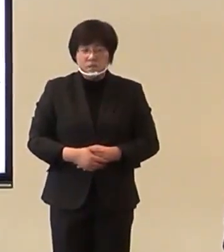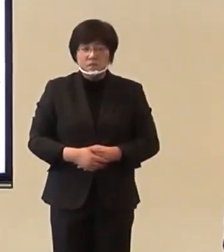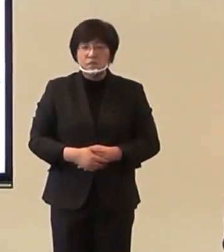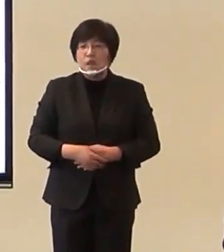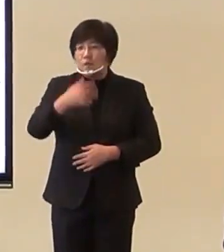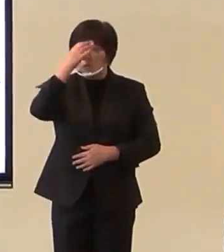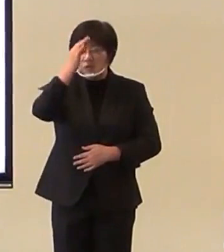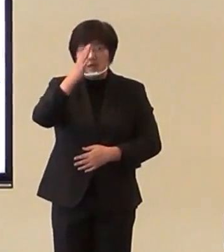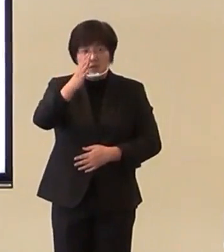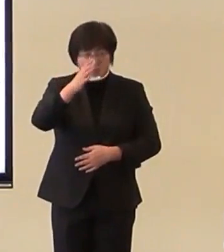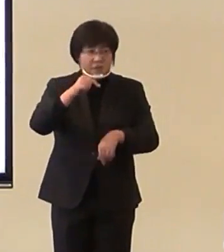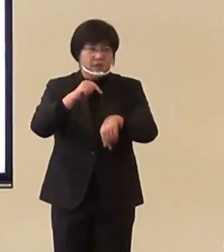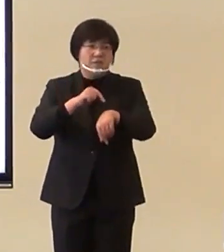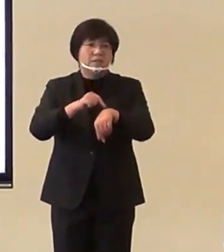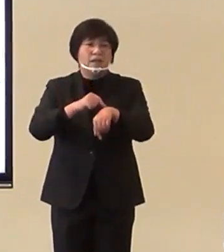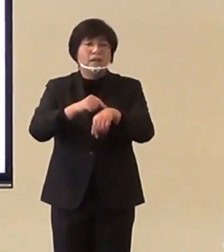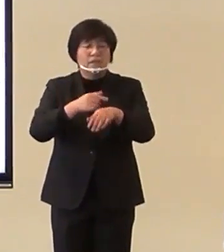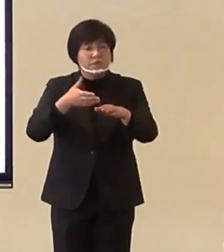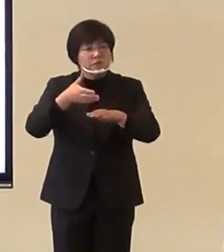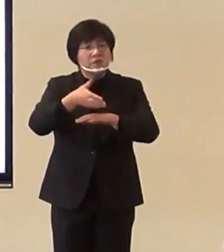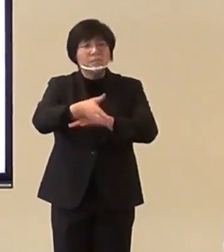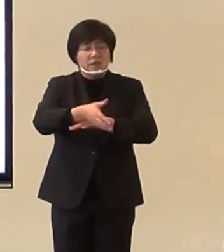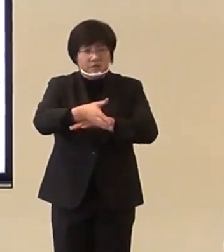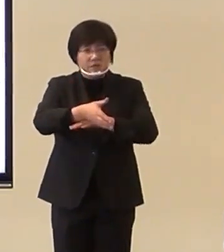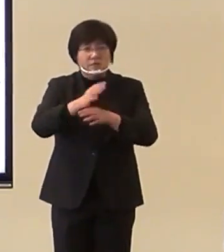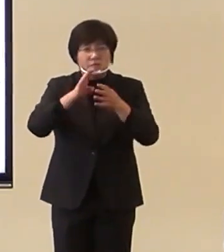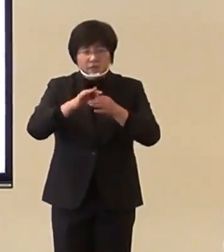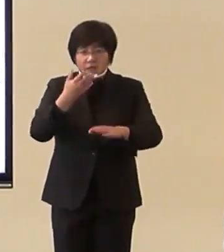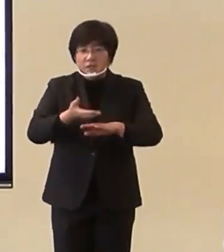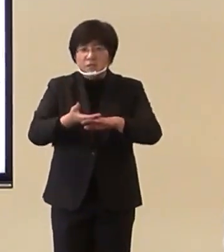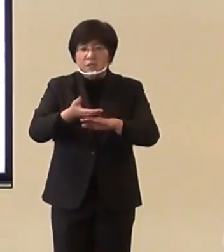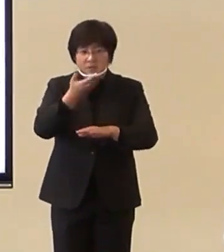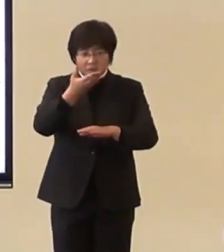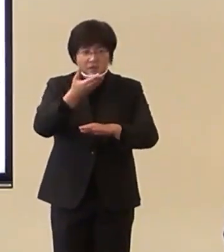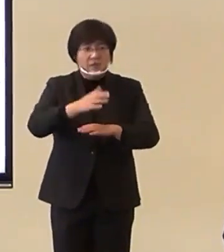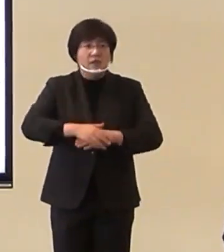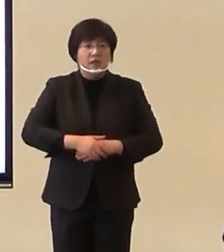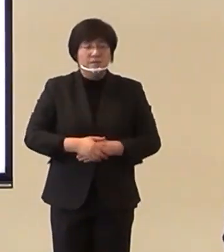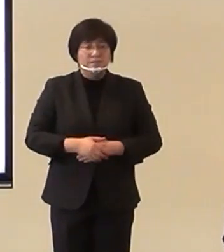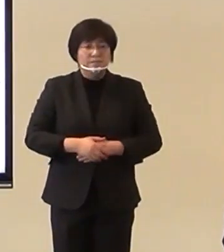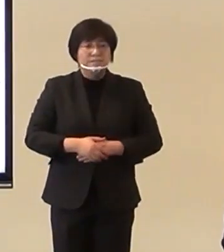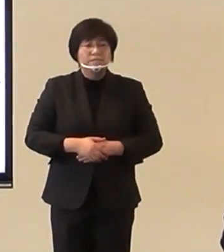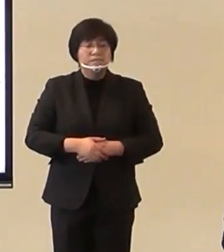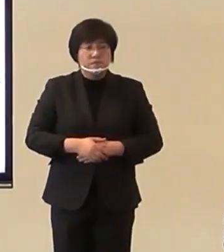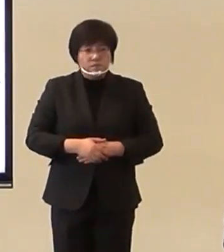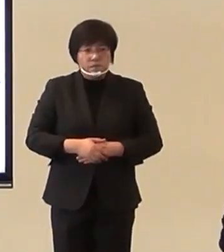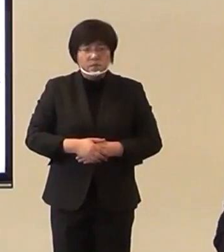変申し訳ありません。お時間の方が経過いたしましたので、以上をもちまして、共同の臨時記